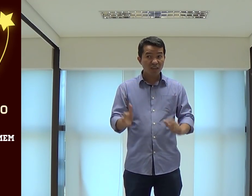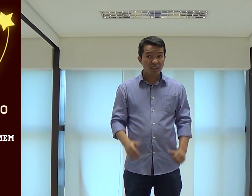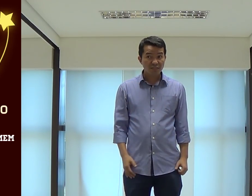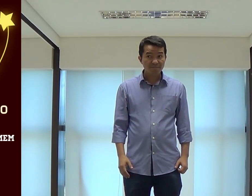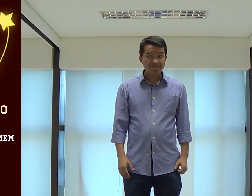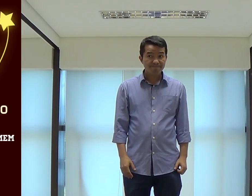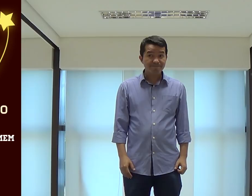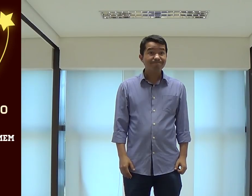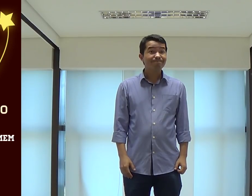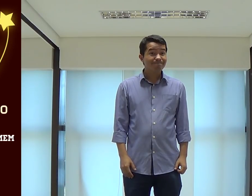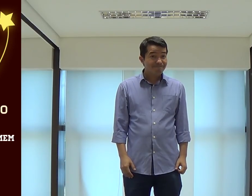vocês estão em união?